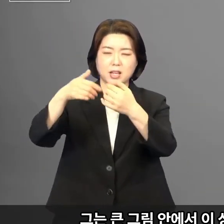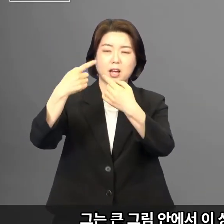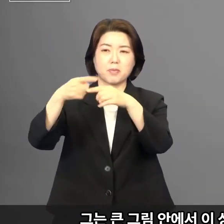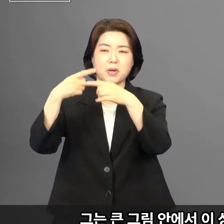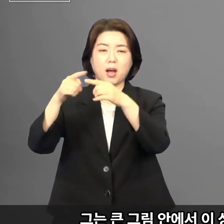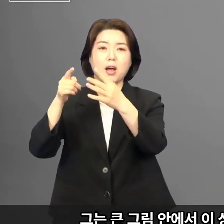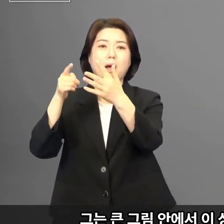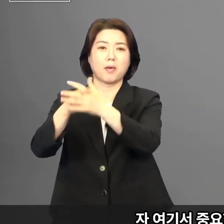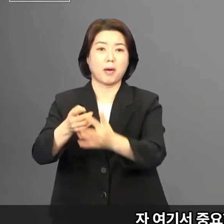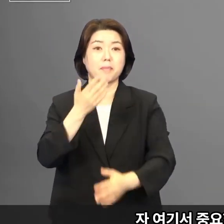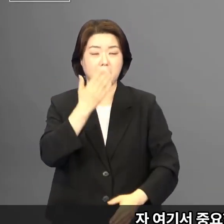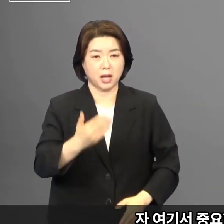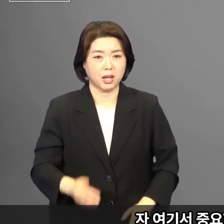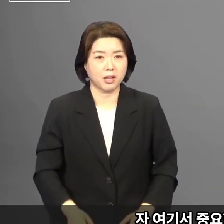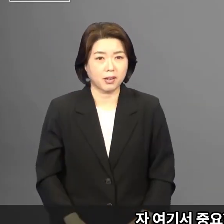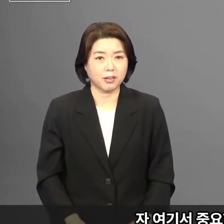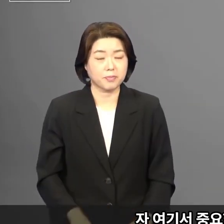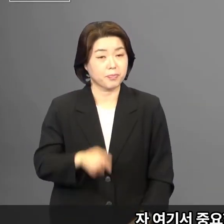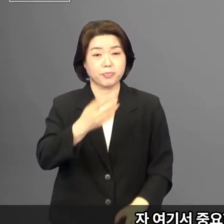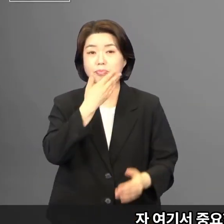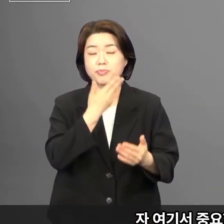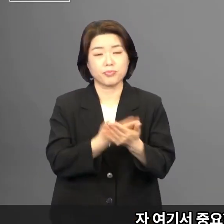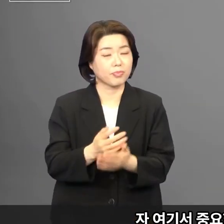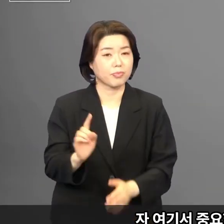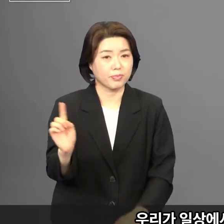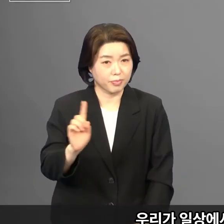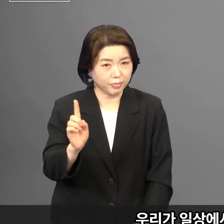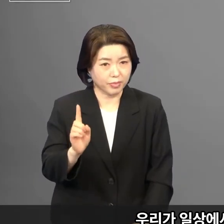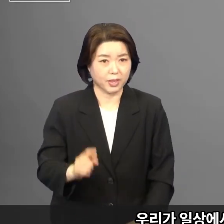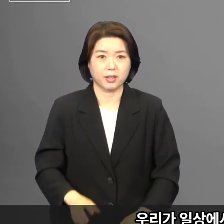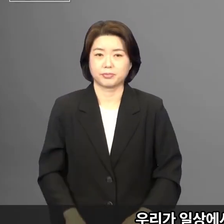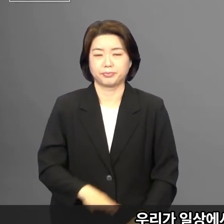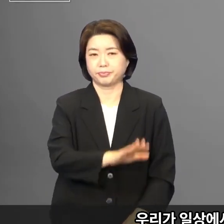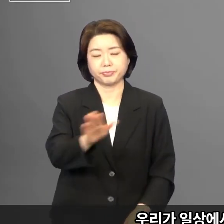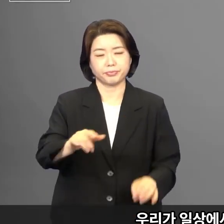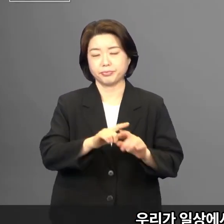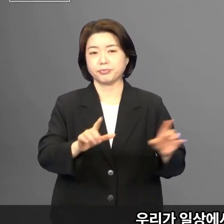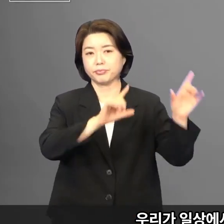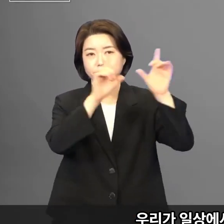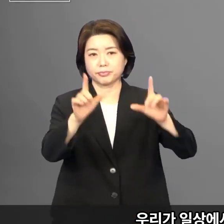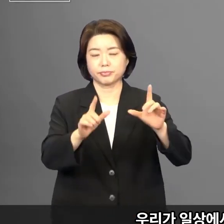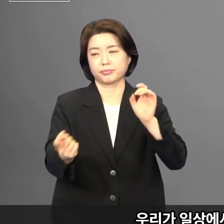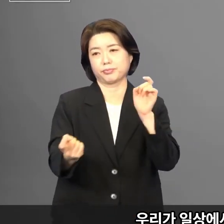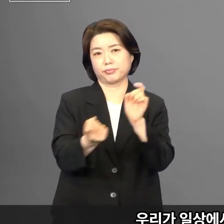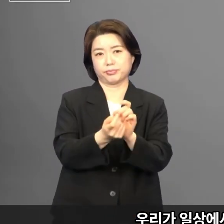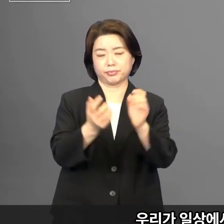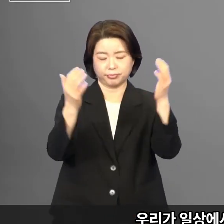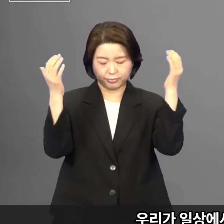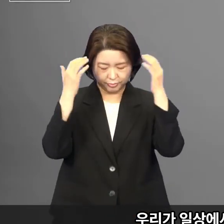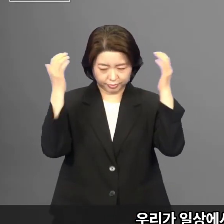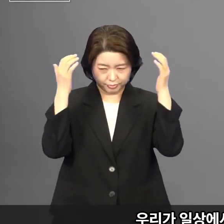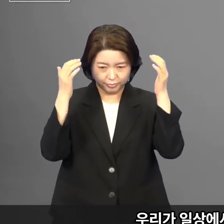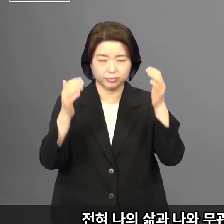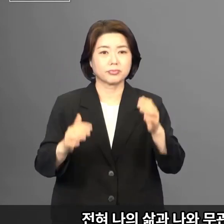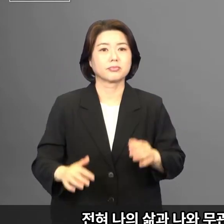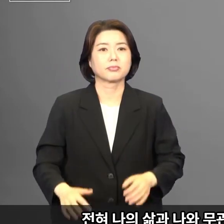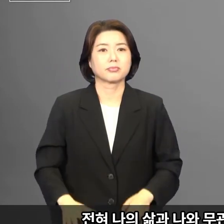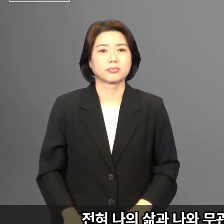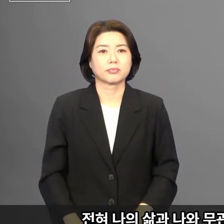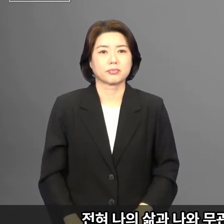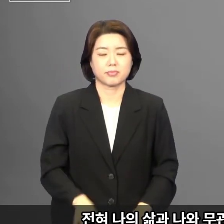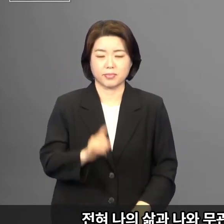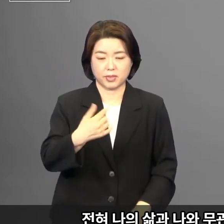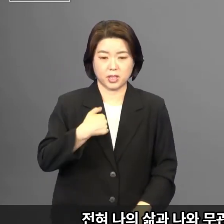수가 있었던 거야. 자, 여기서 중요한 교훈이 주어지는데 우리가 일상에서 당하게 되는 고난을